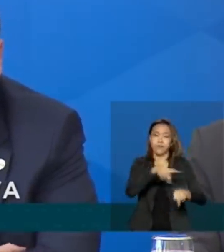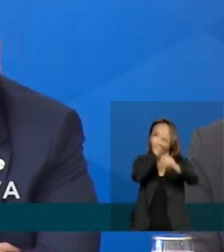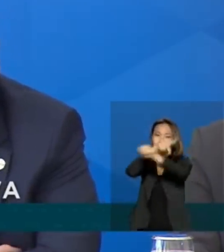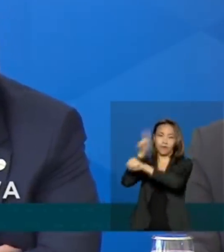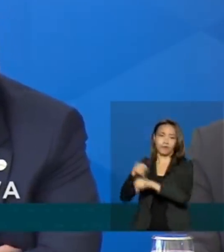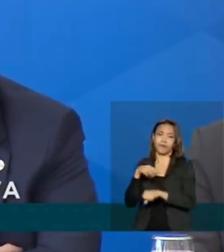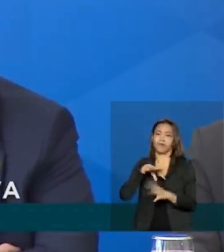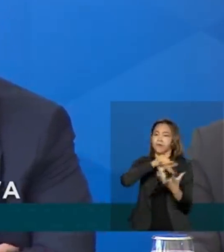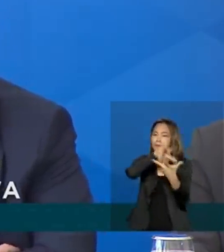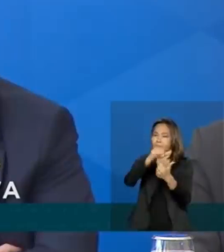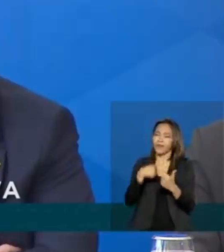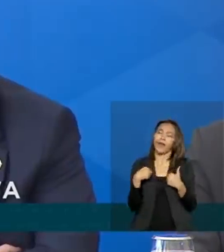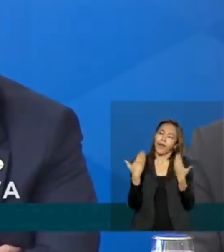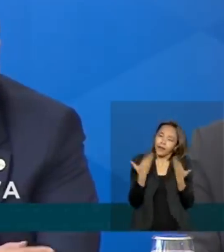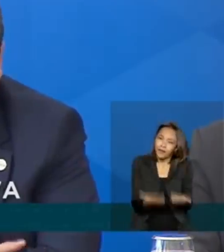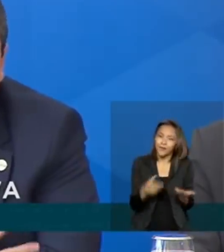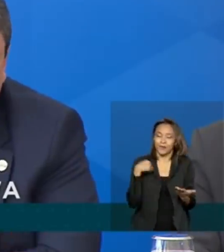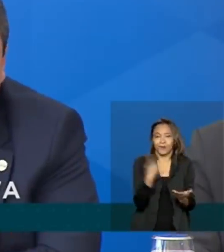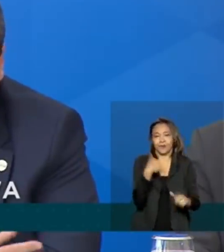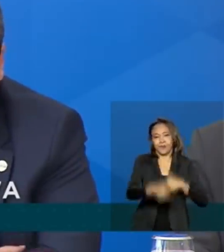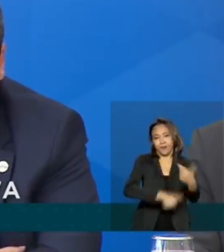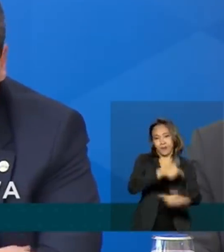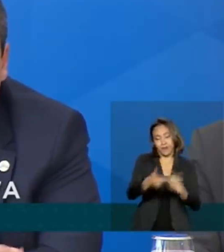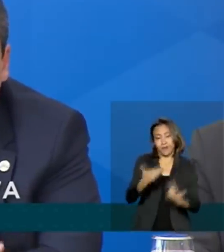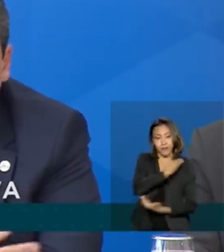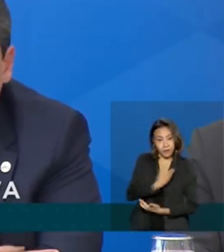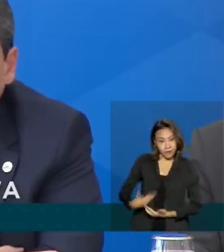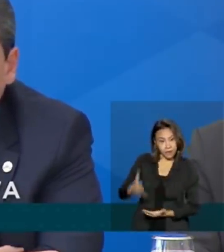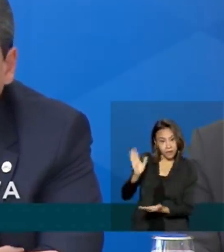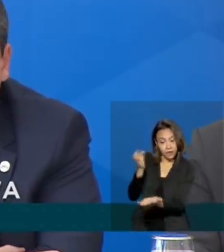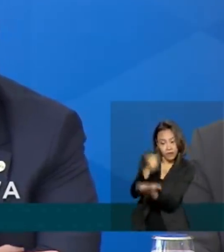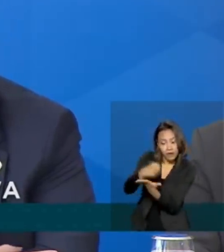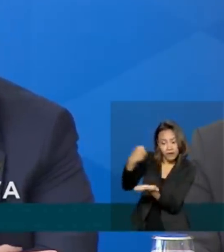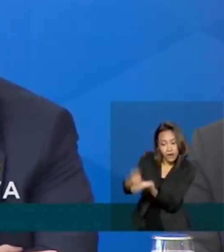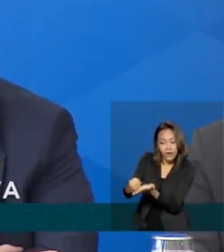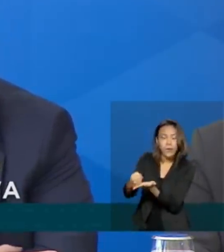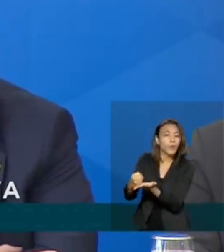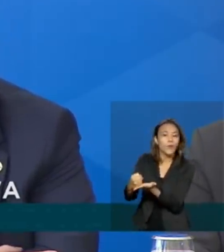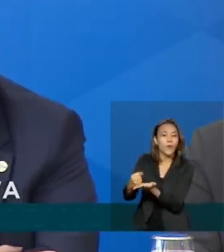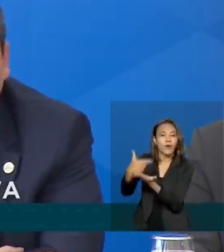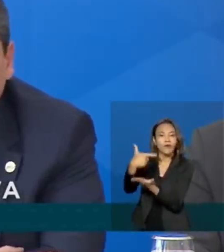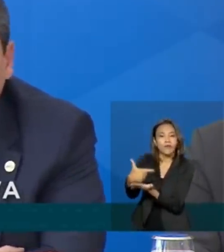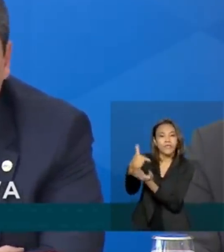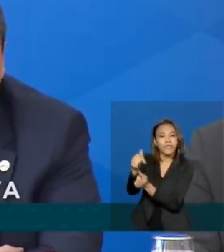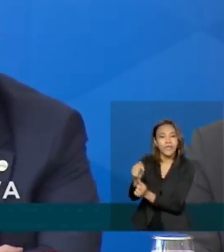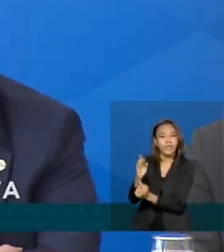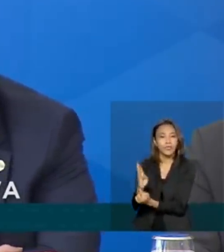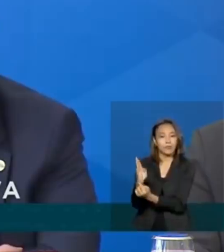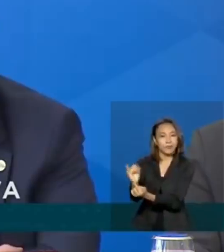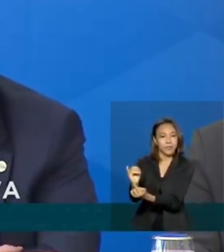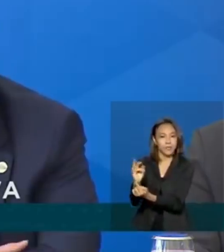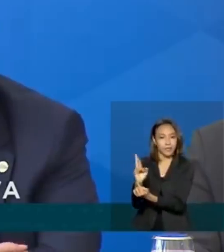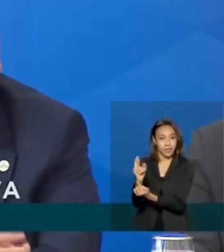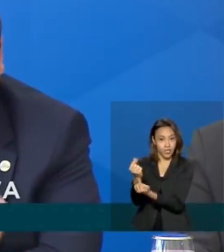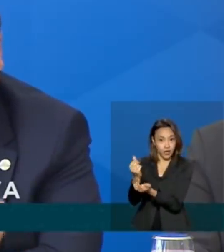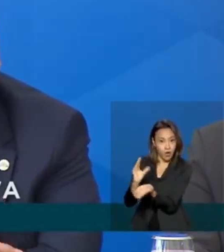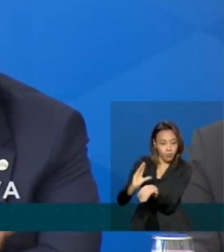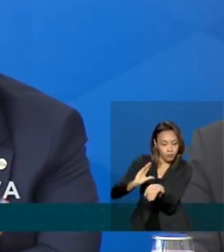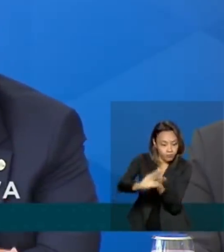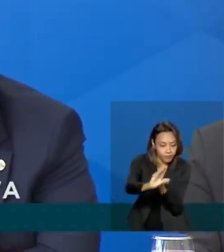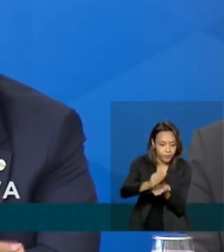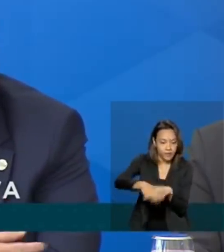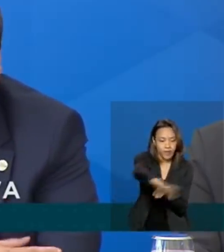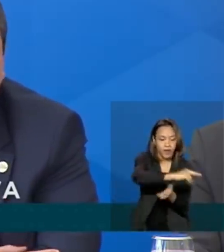trabalhando. O governo já contratou, né, já tem aí de contratos firmados 27 bilhões de reais de investimento em ferrovias,